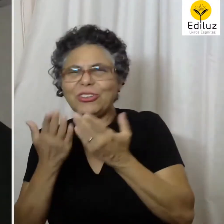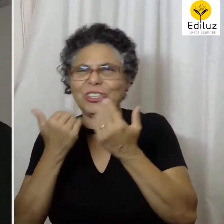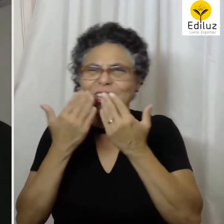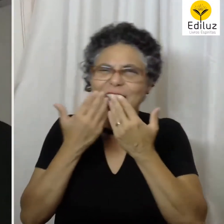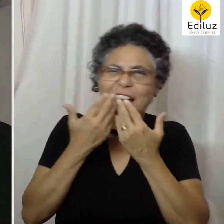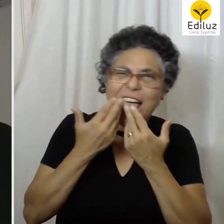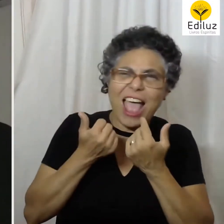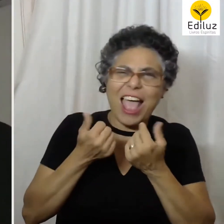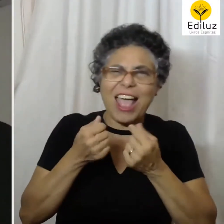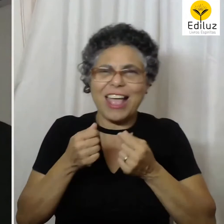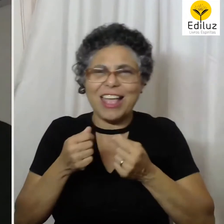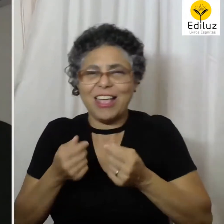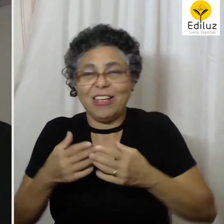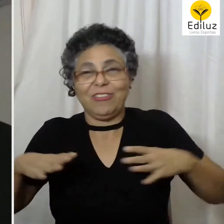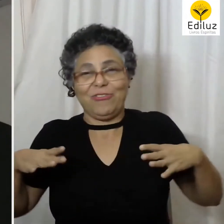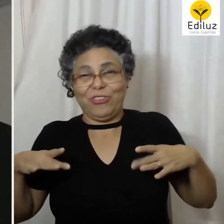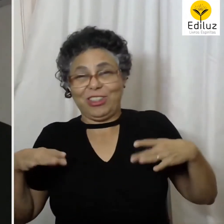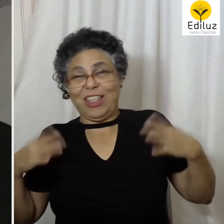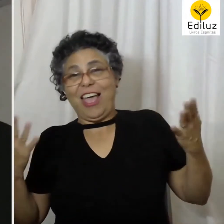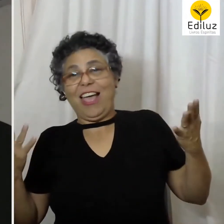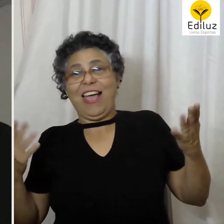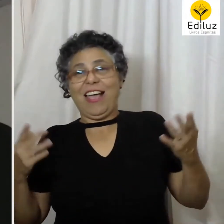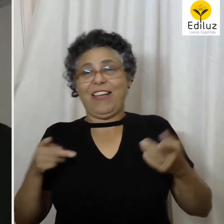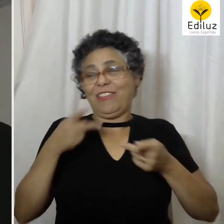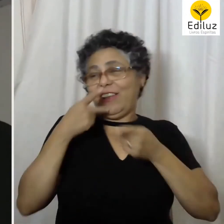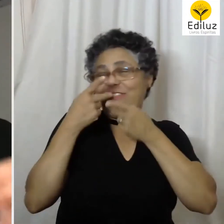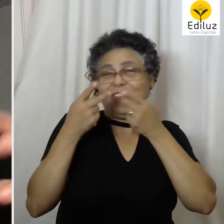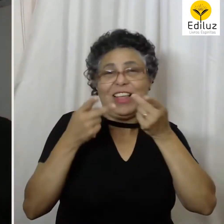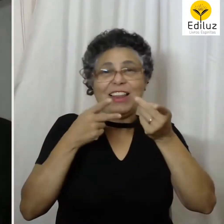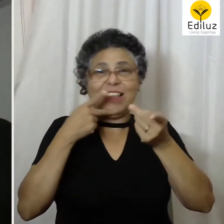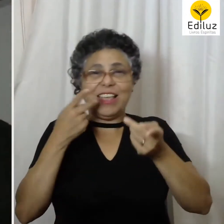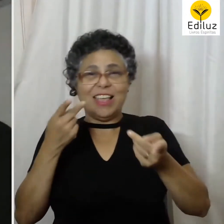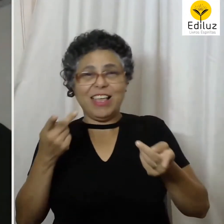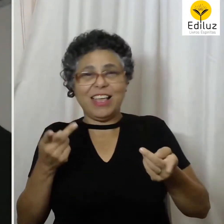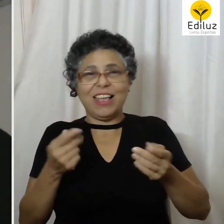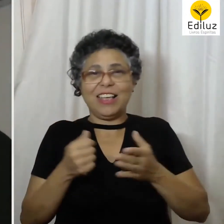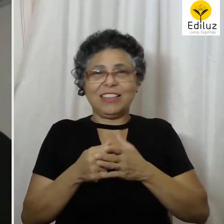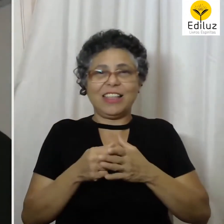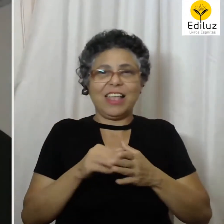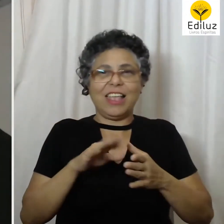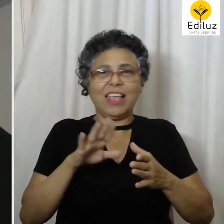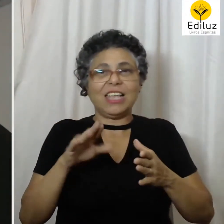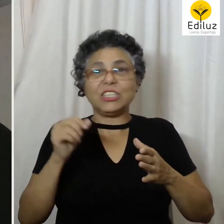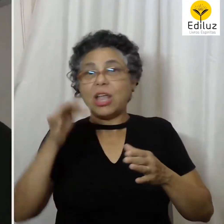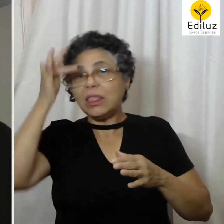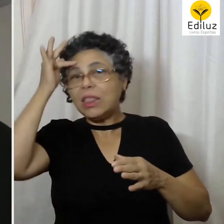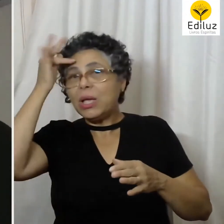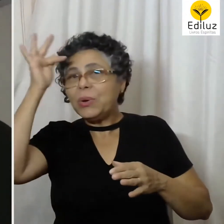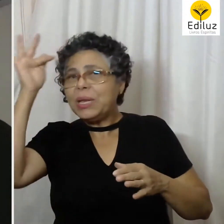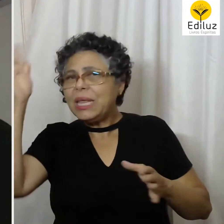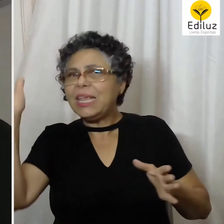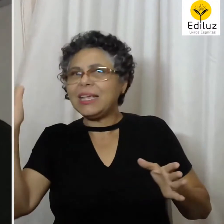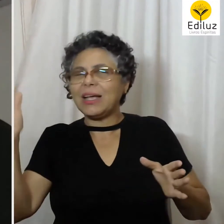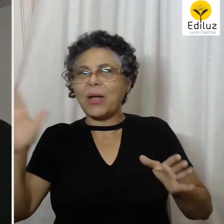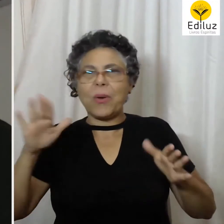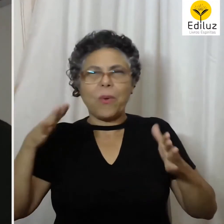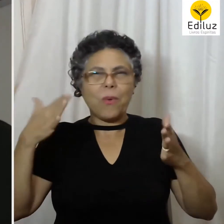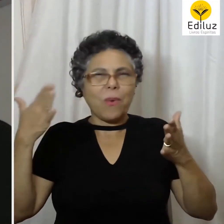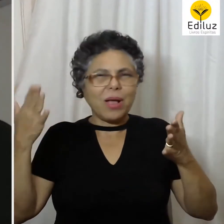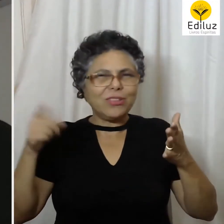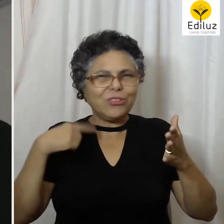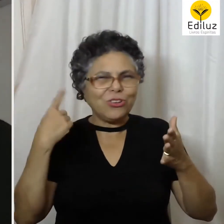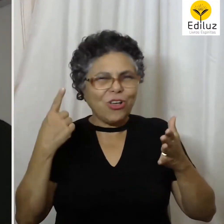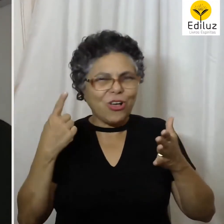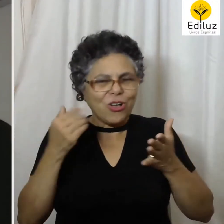relativamente confortáveis. E vamos frisar que aqui está versando somente teoria. Quando a gente